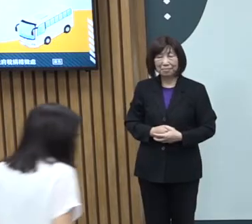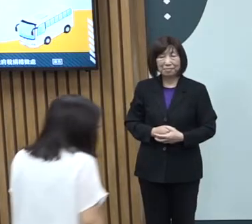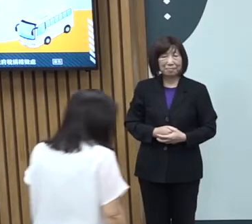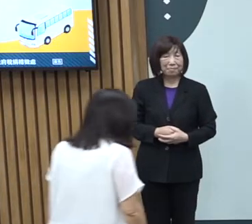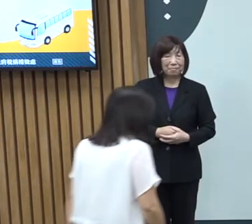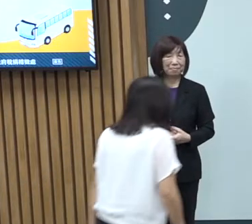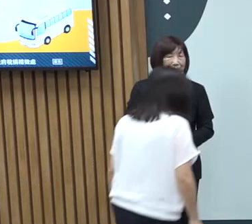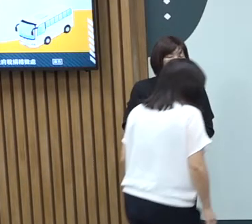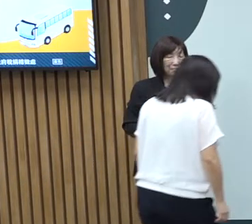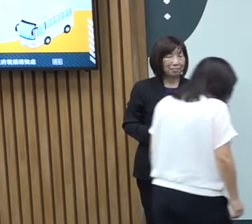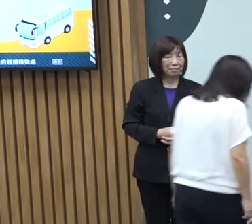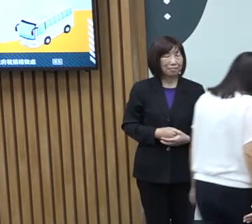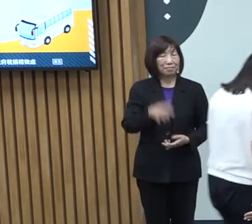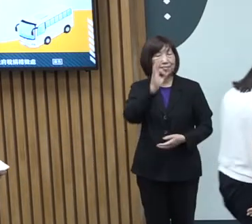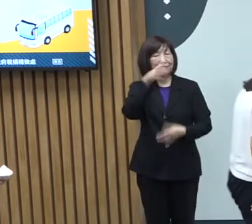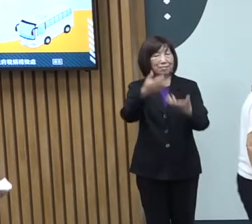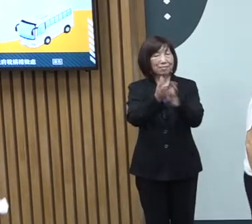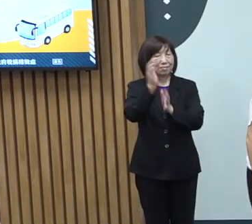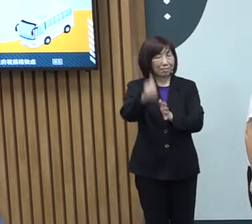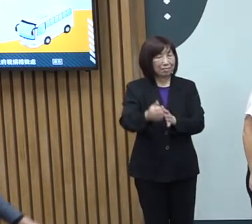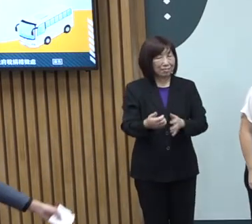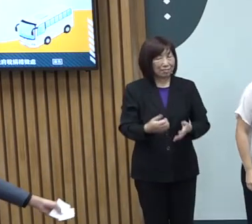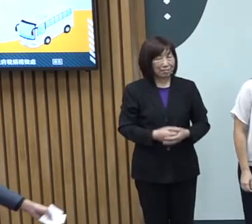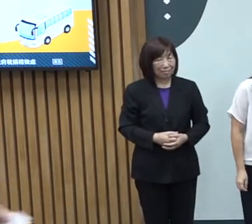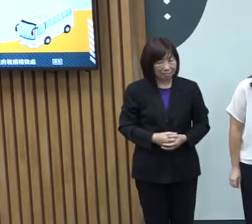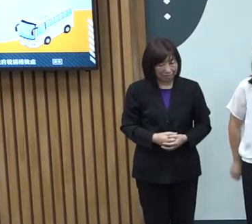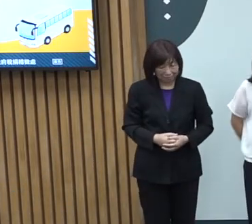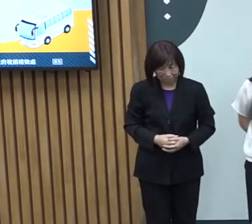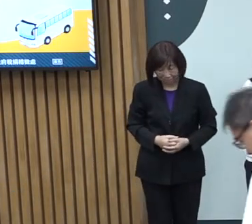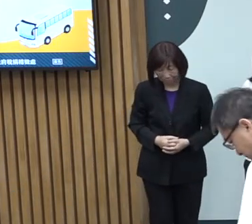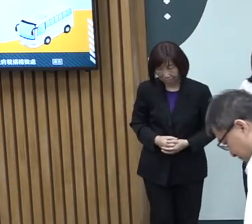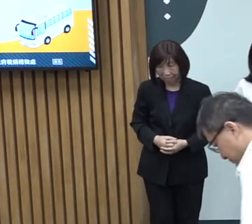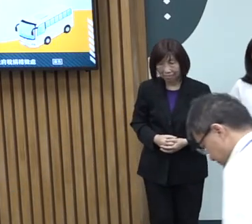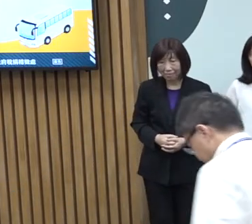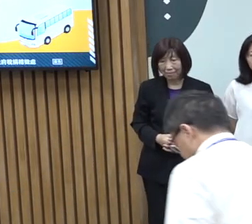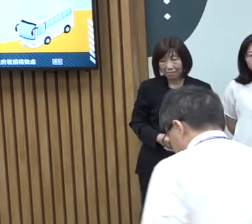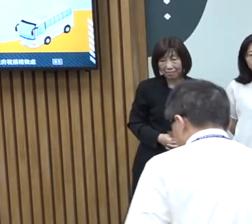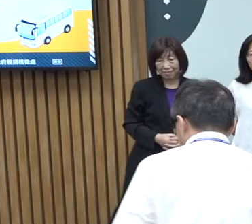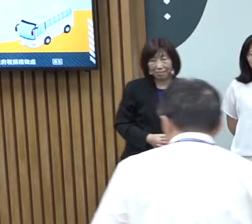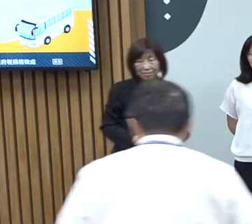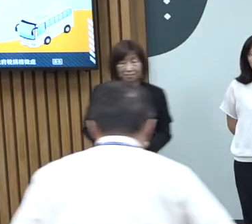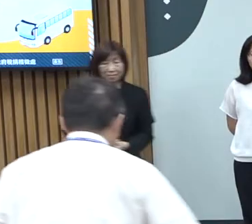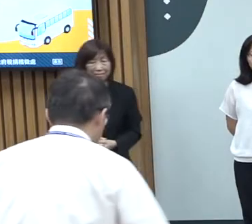接下来我要有请吴组长，请组长来就我们的启动区。